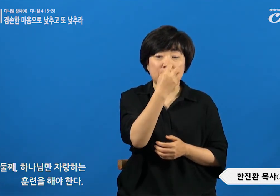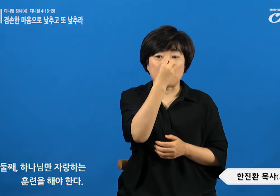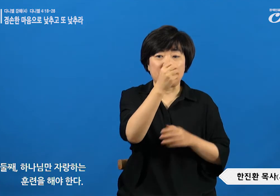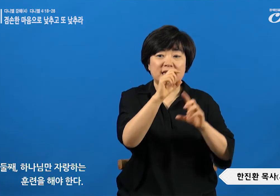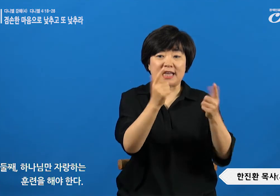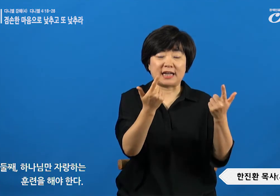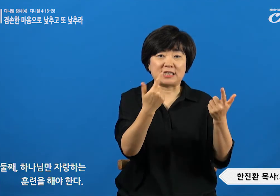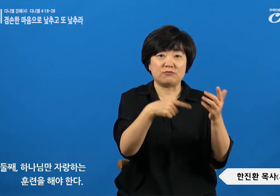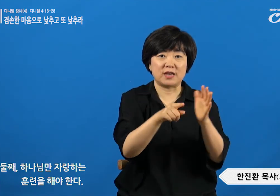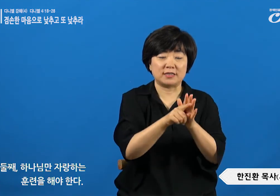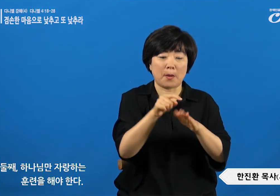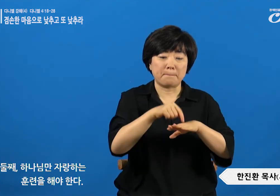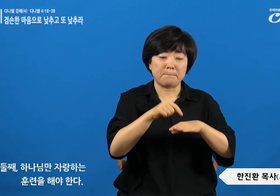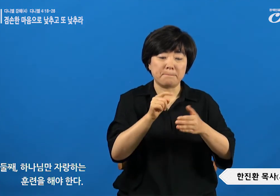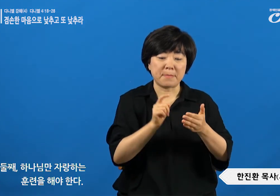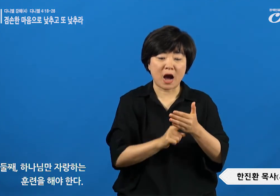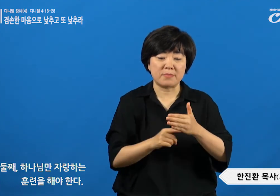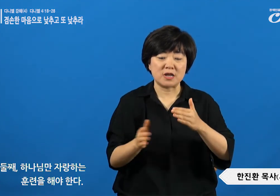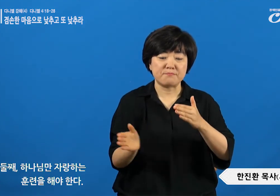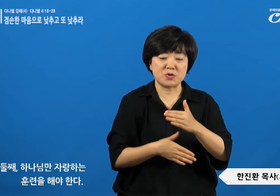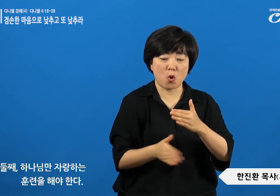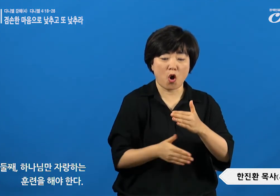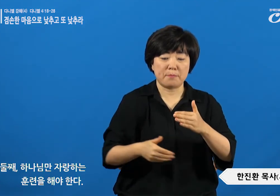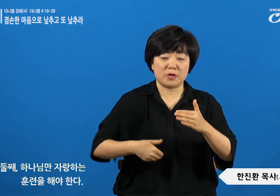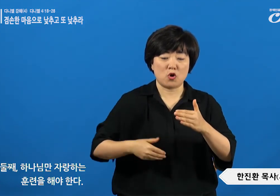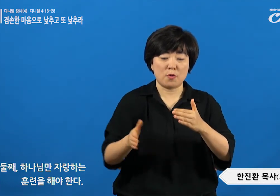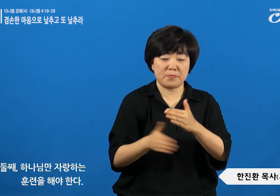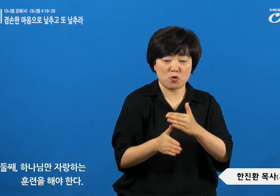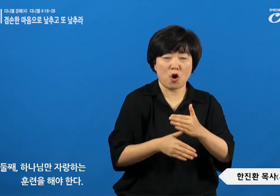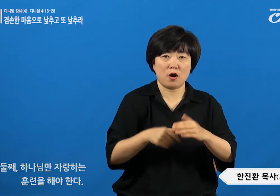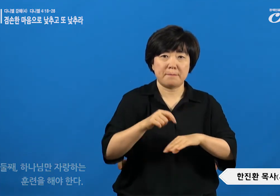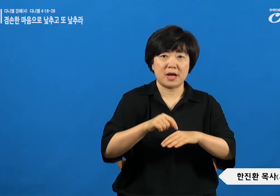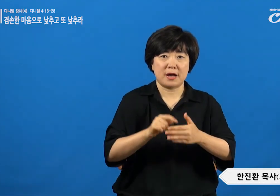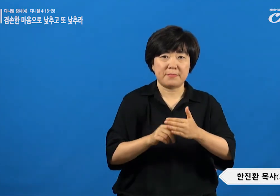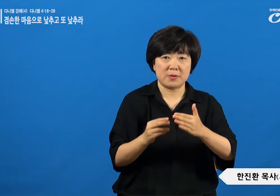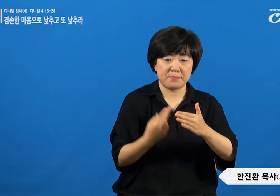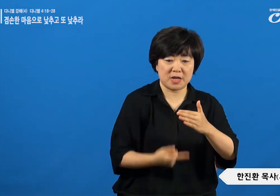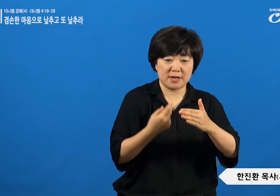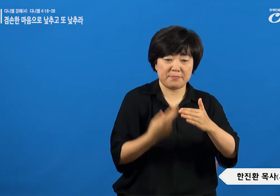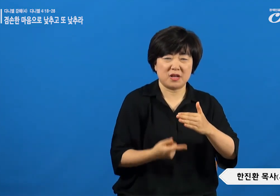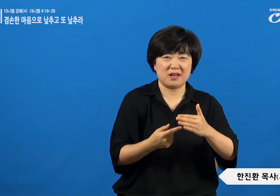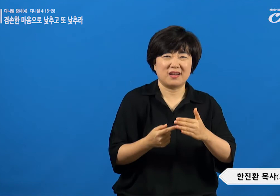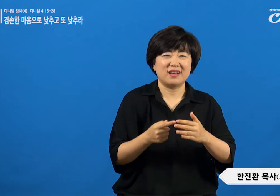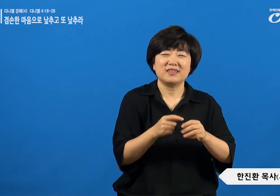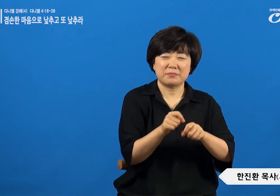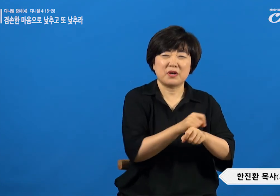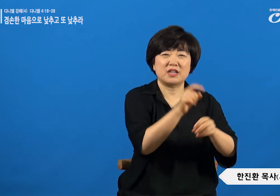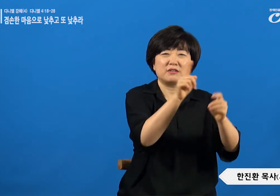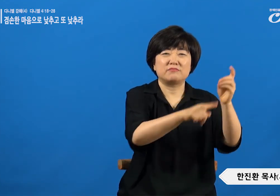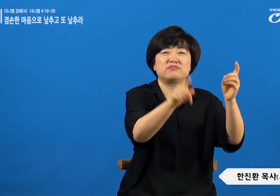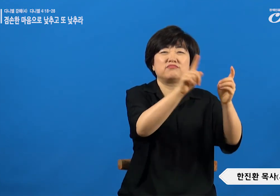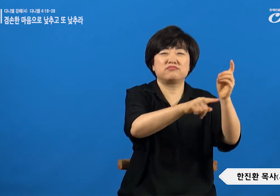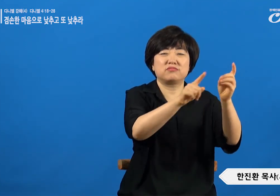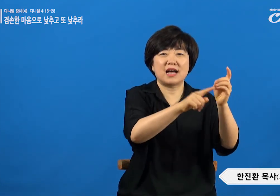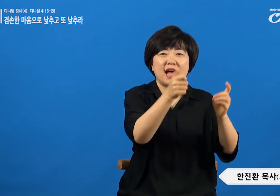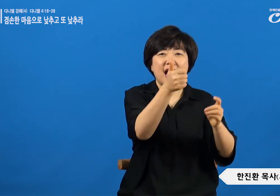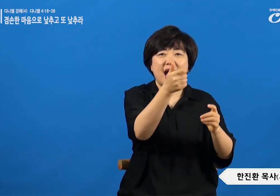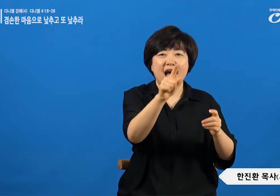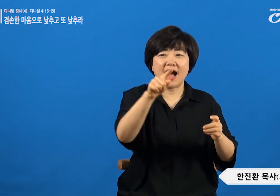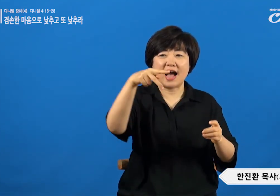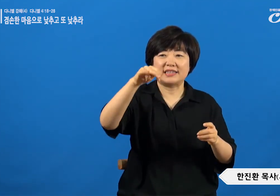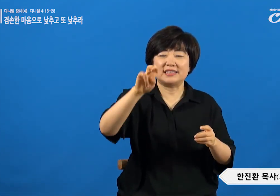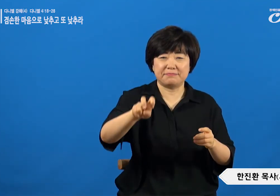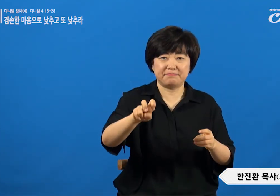교만하지 않기 위해서는 마음을 비워야 된다, 그렇게 많이 말을 합니다. 특별히 불교 쪽에서 하심이라고